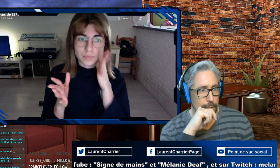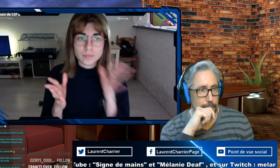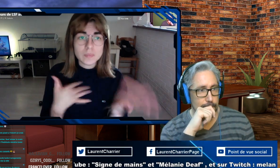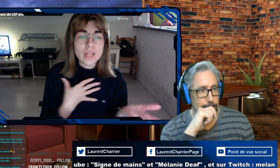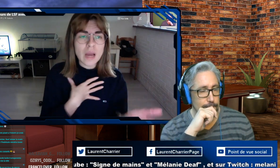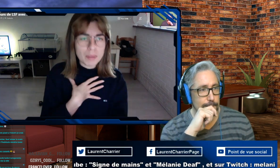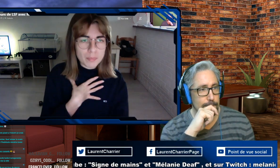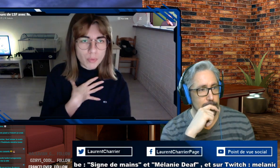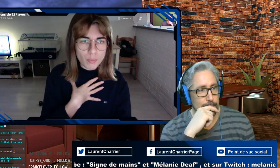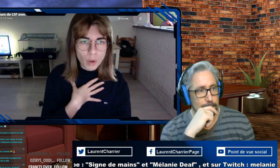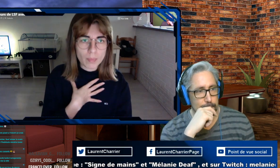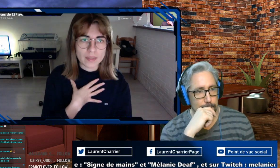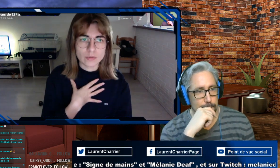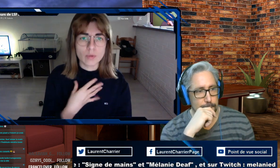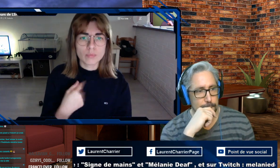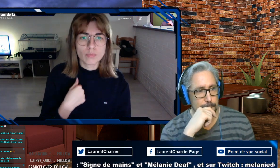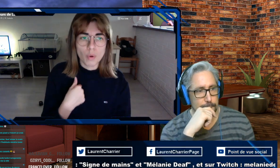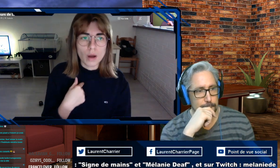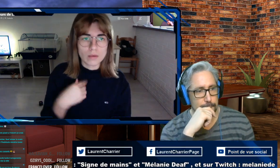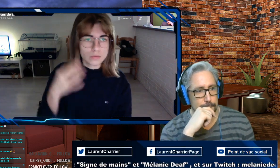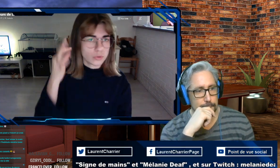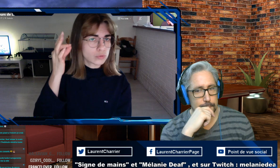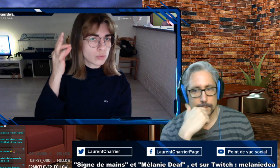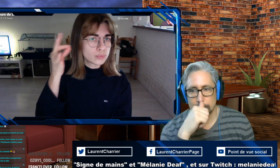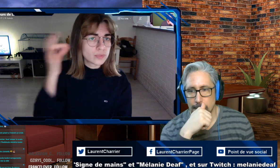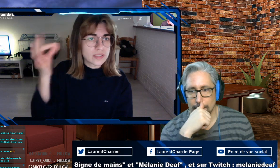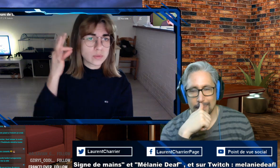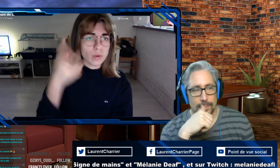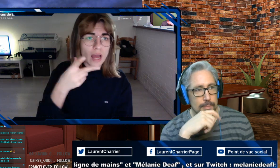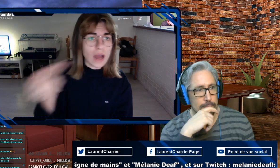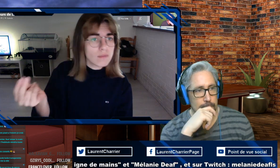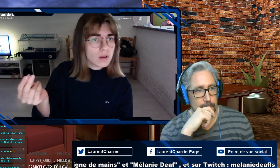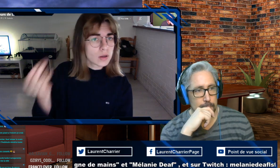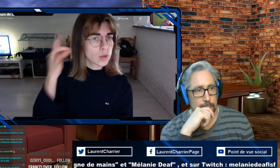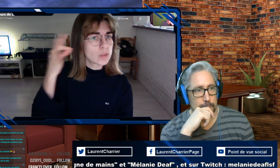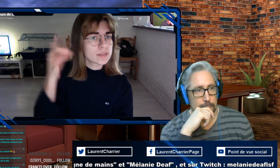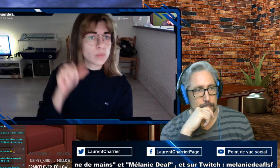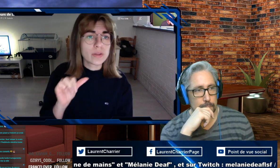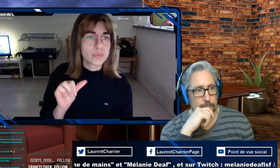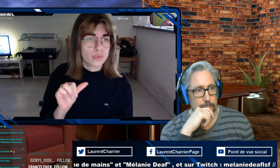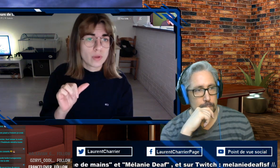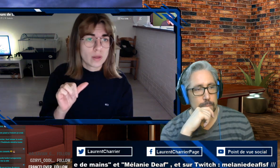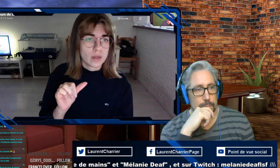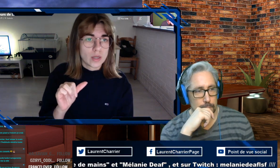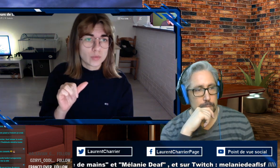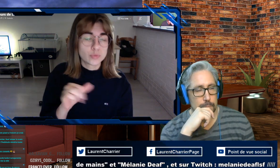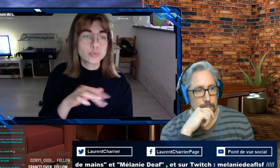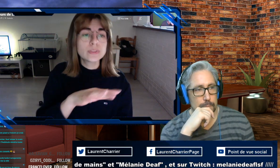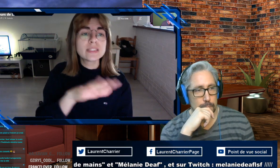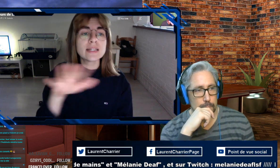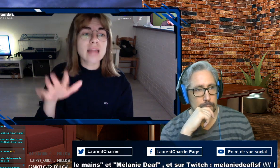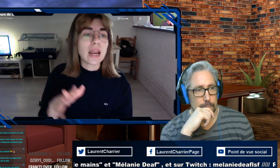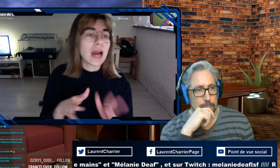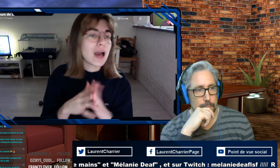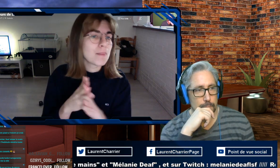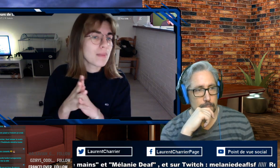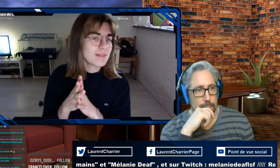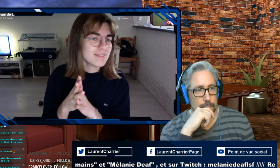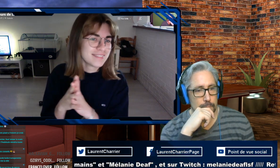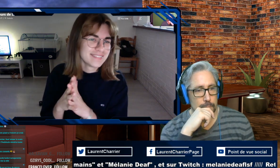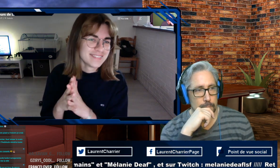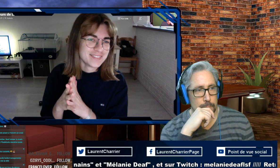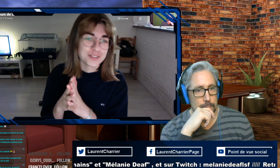Ouais. moi, par exemple, moi, j'entends plus les sons graves que les sons aigus. Mais tout ce qui est